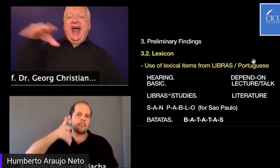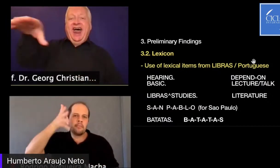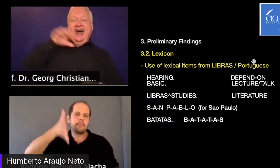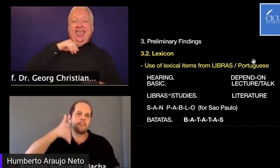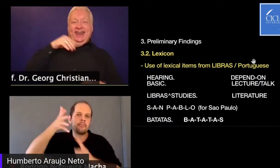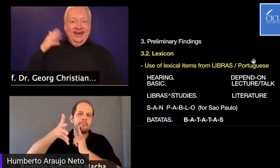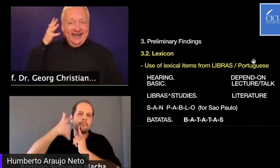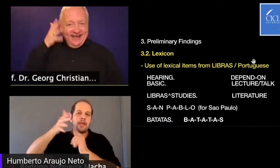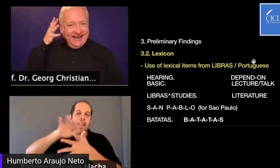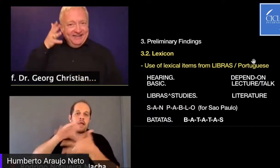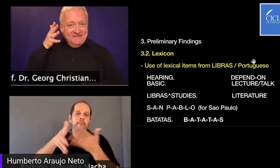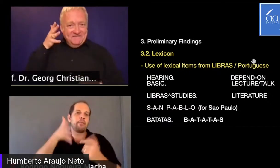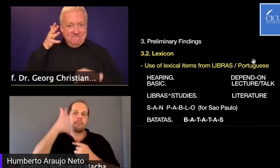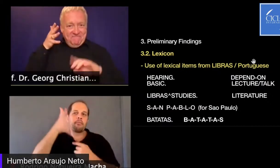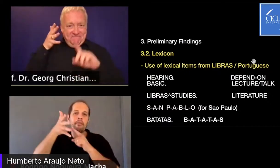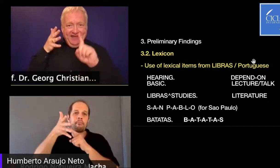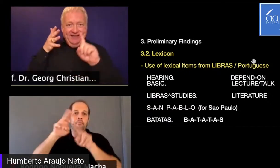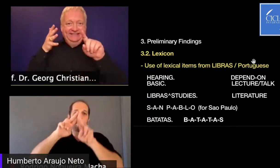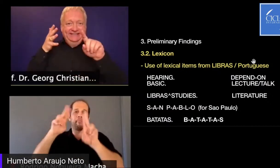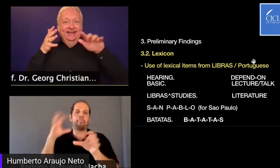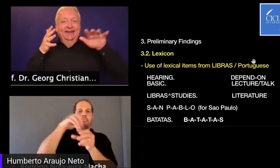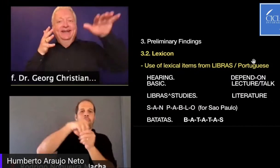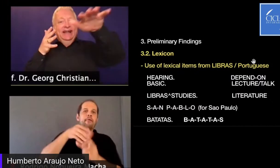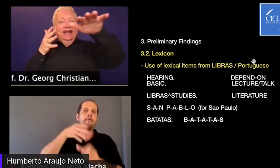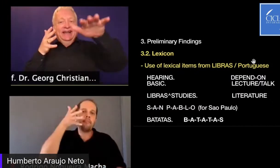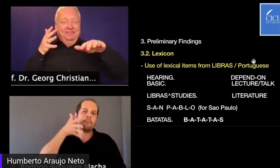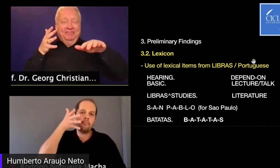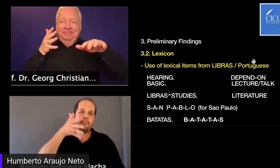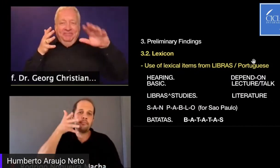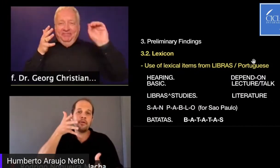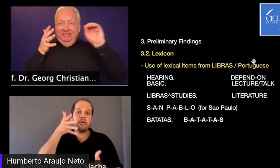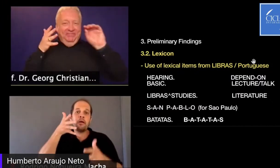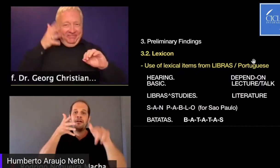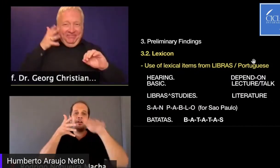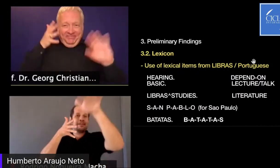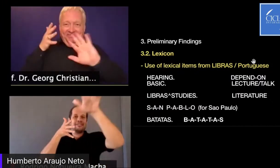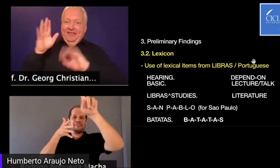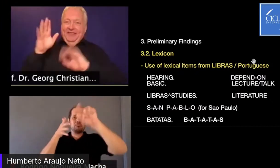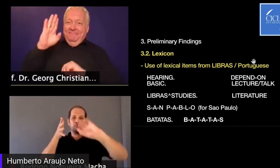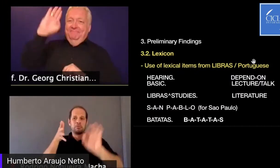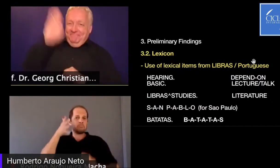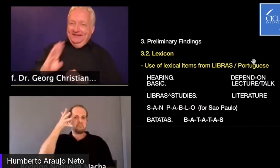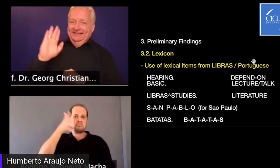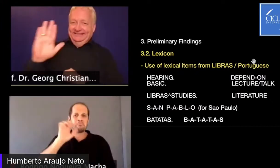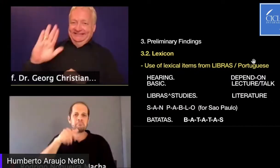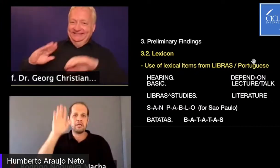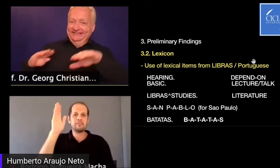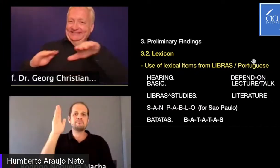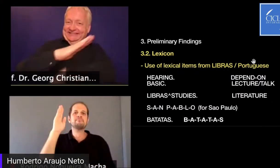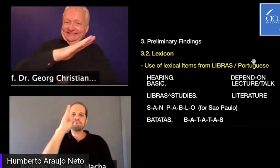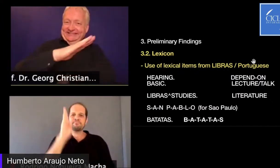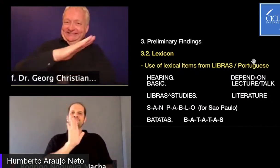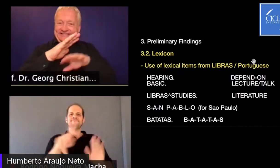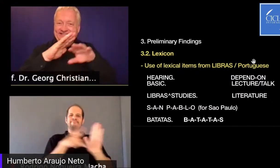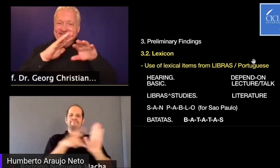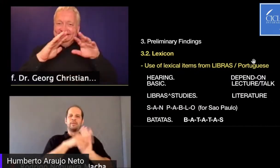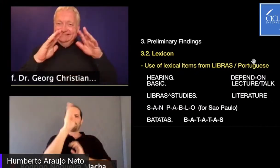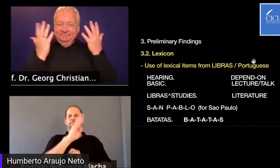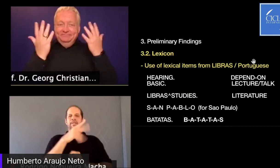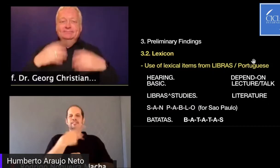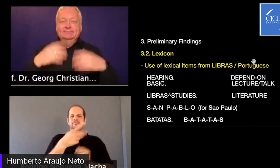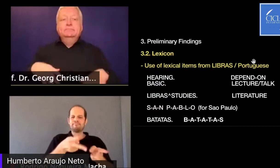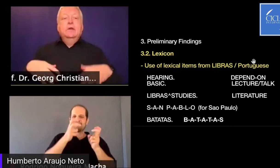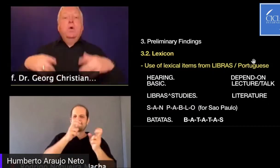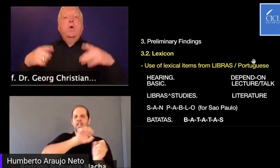exemplo, que em Libras é feito de um jeito, mas em língua de sinais internacional muda um pouco a configuração e o movimento, e a